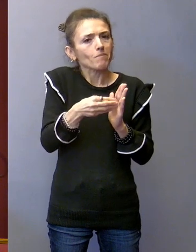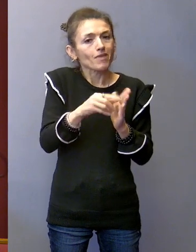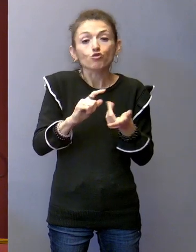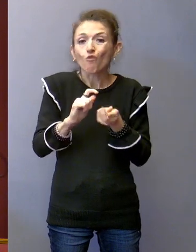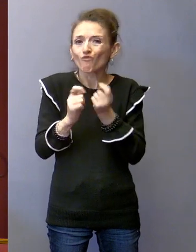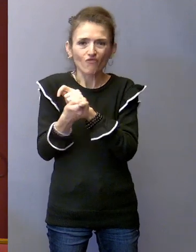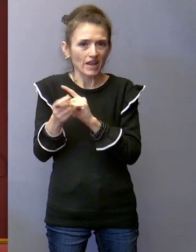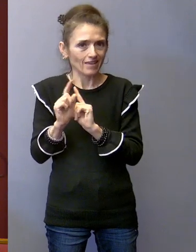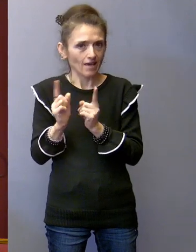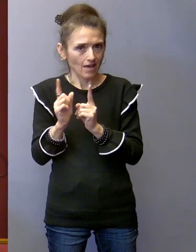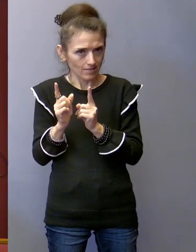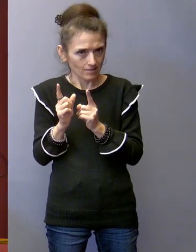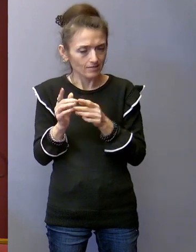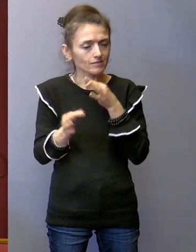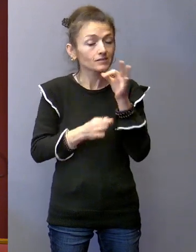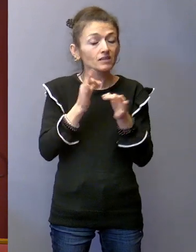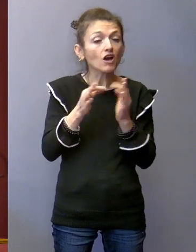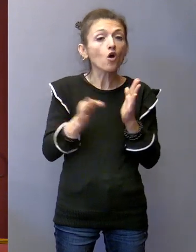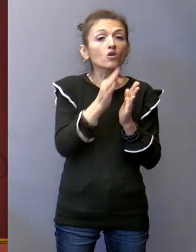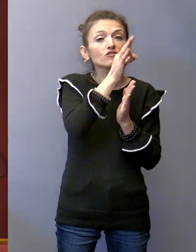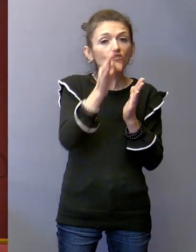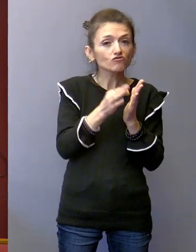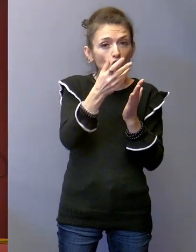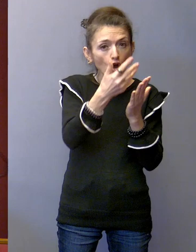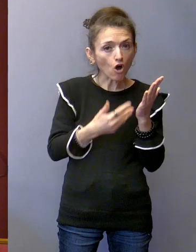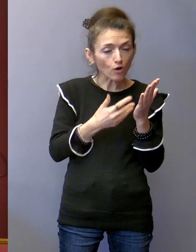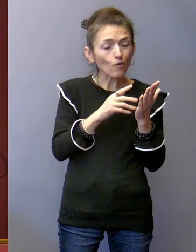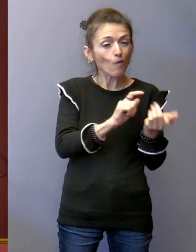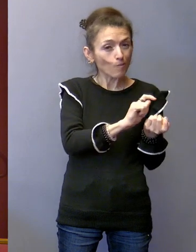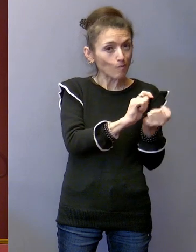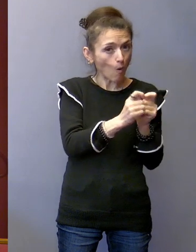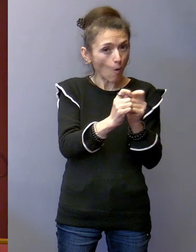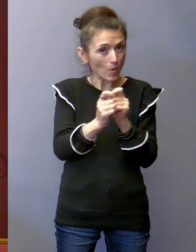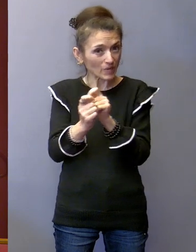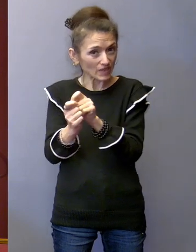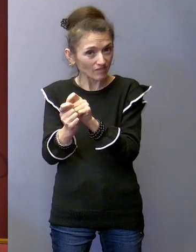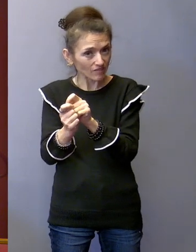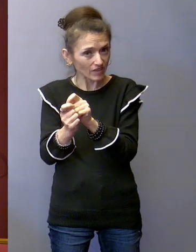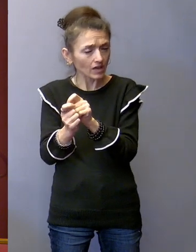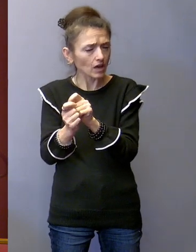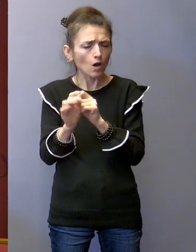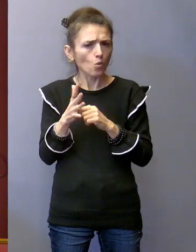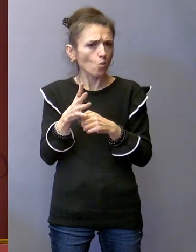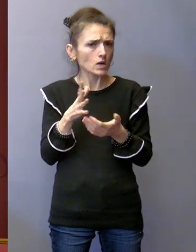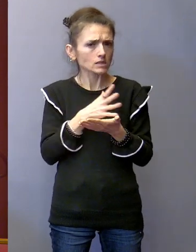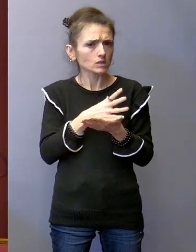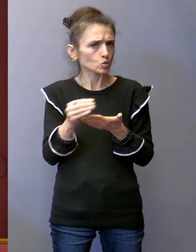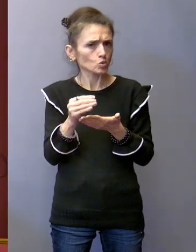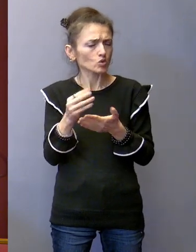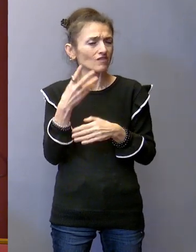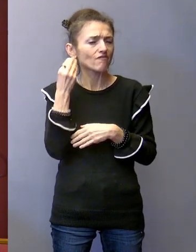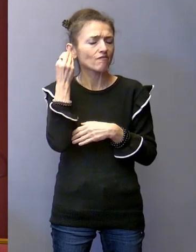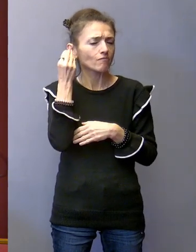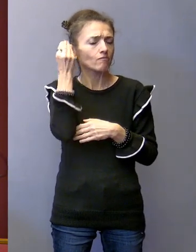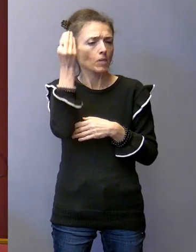le modifiche che proprio eroe gli ordini del giorno che in massima parte peraltro riscuoterà nel parere favorevole della giunta ma con